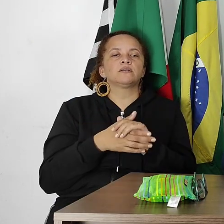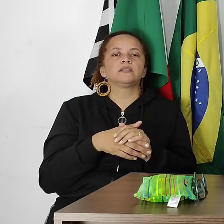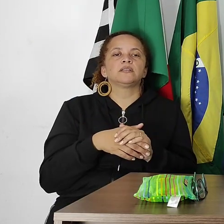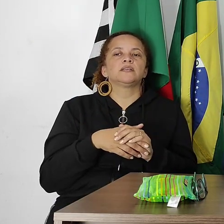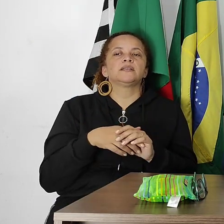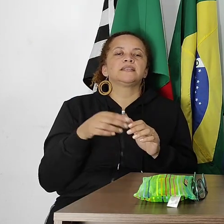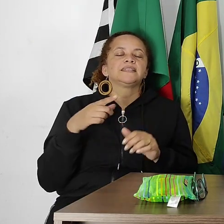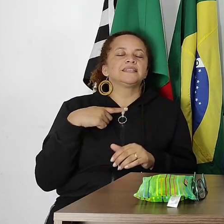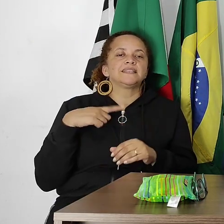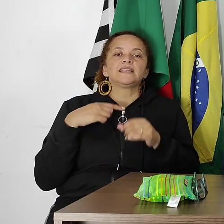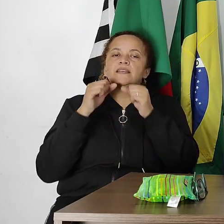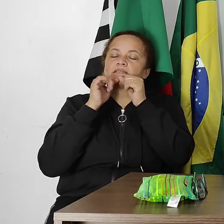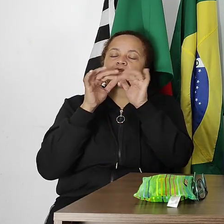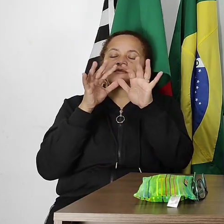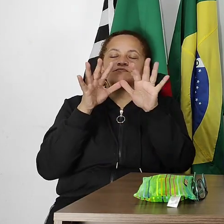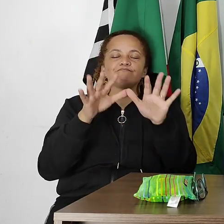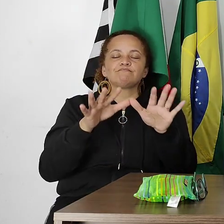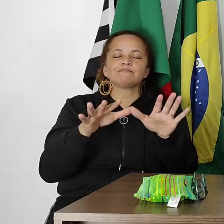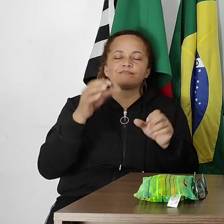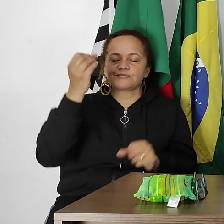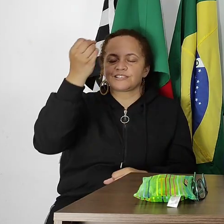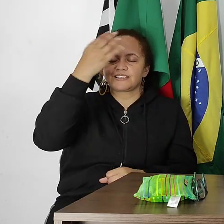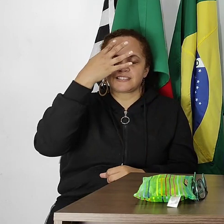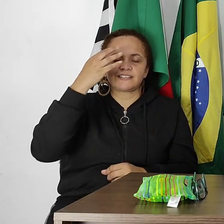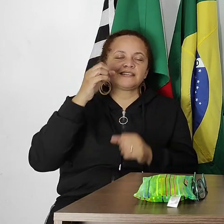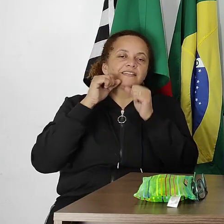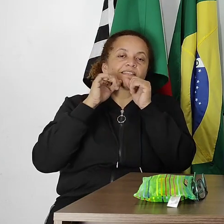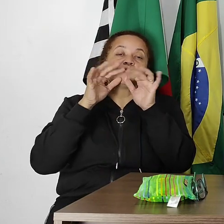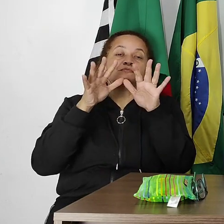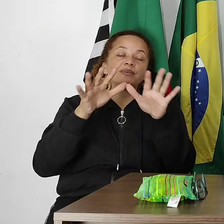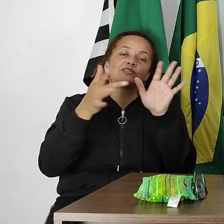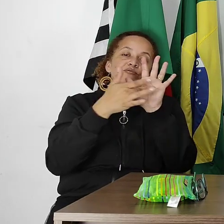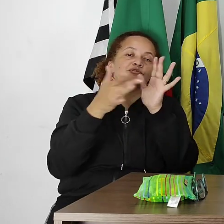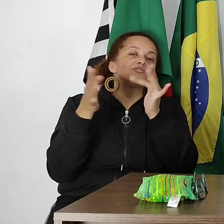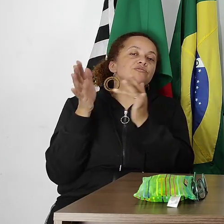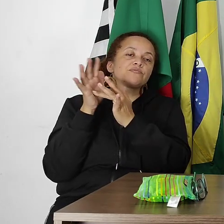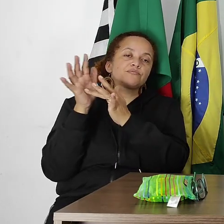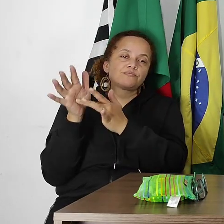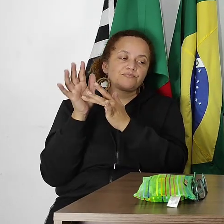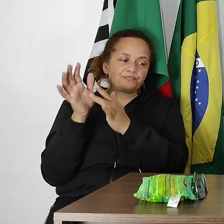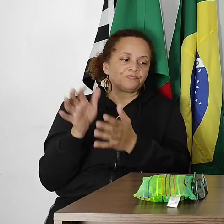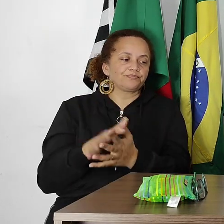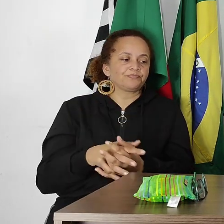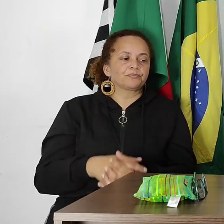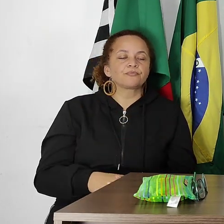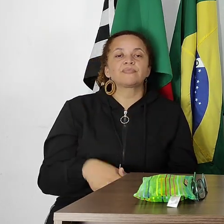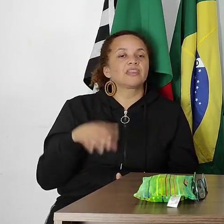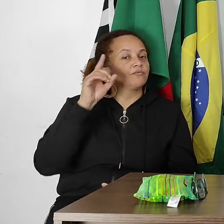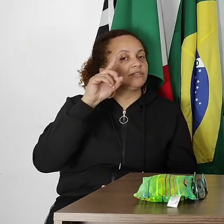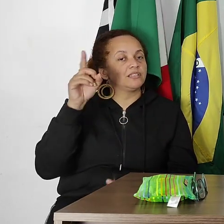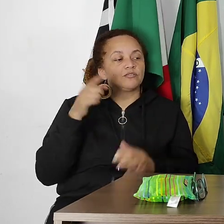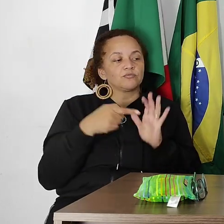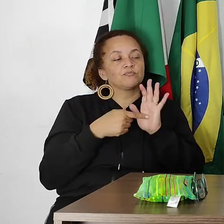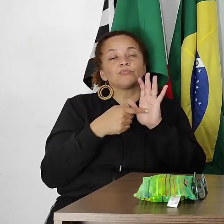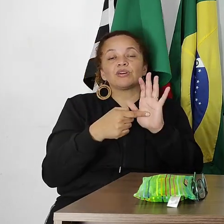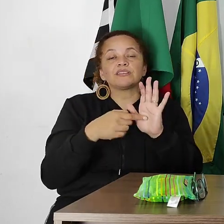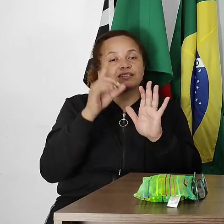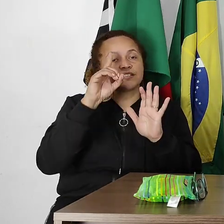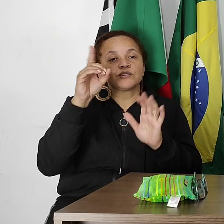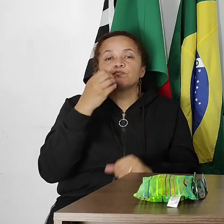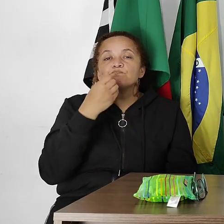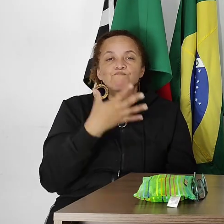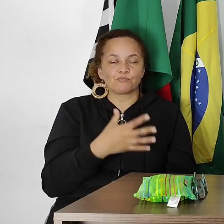abundante riqueza da sua graça pela sua benignidade para conosco em Cristo Jesus. Deus mostra que Ele é benigno, né?